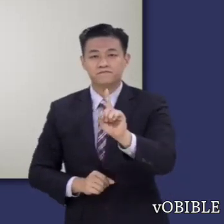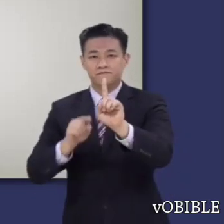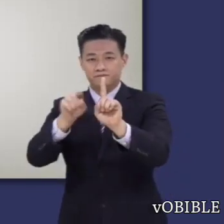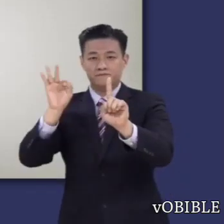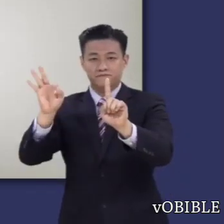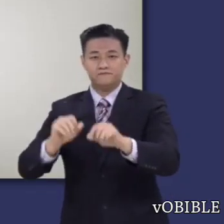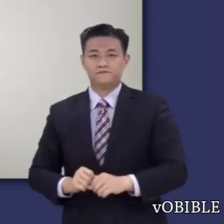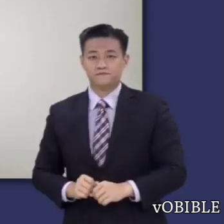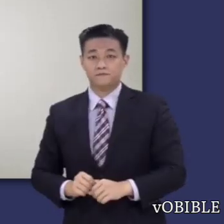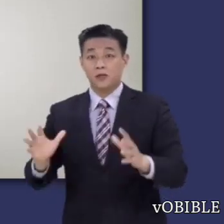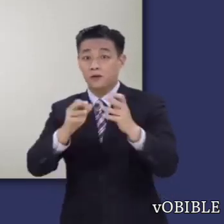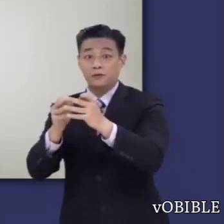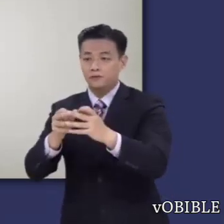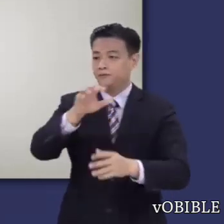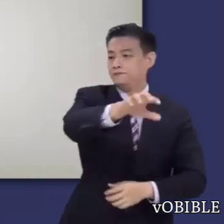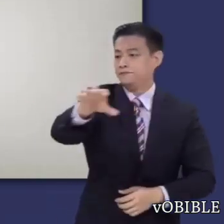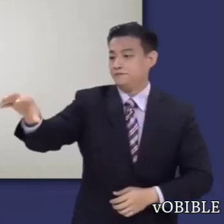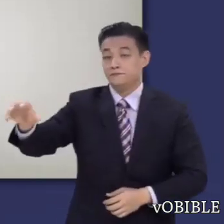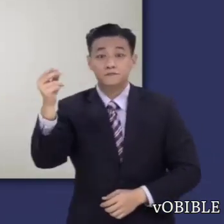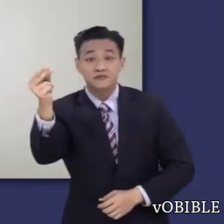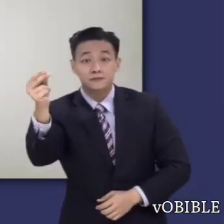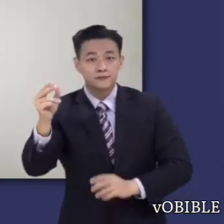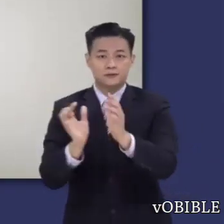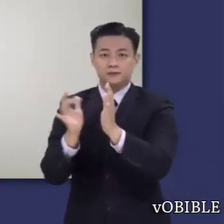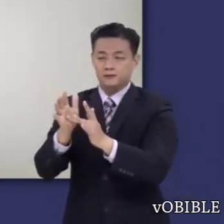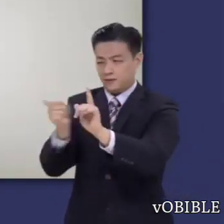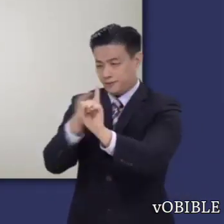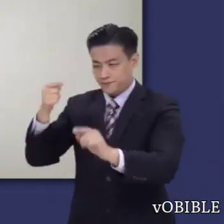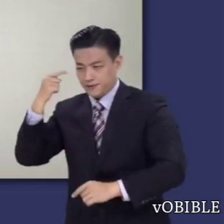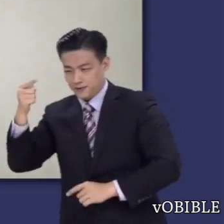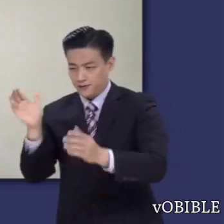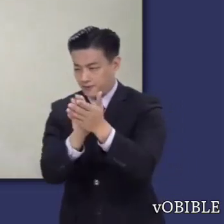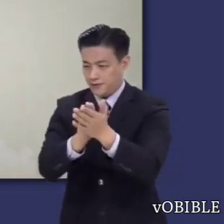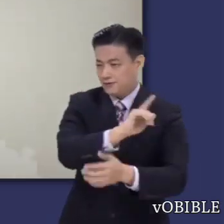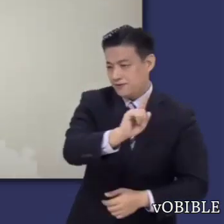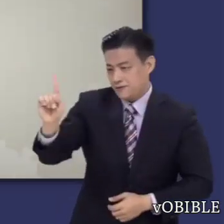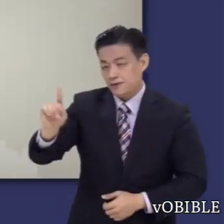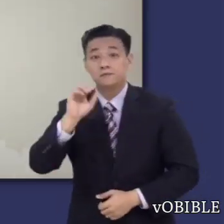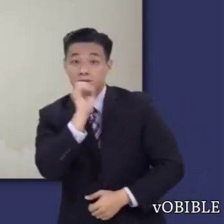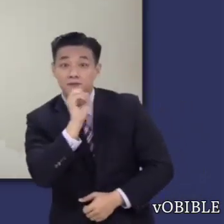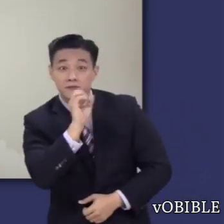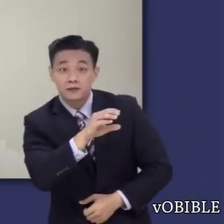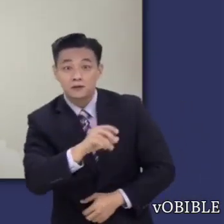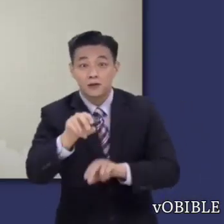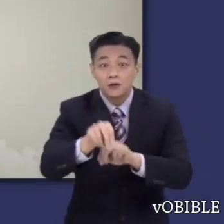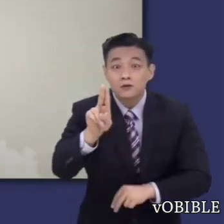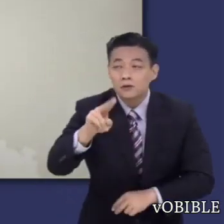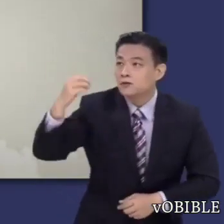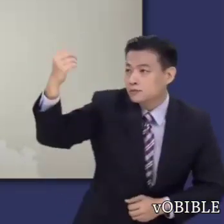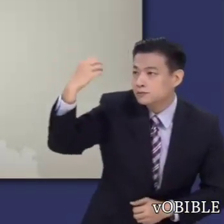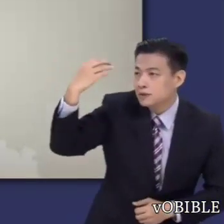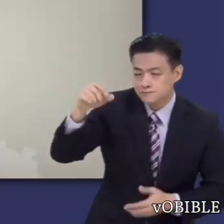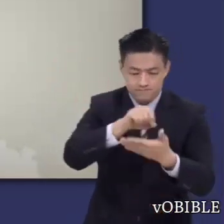在第一到三章，约翰奉命向七群会众传达信息，分别是以弗所、